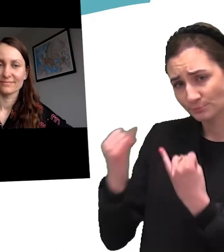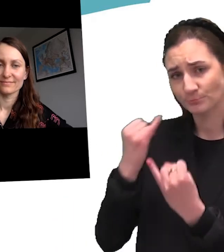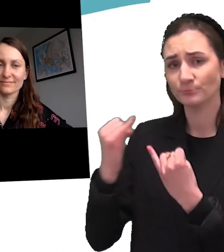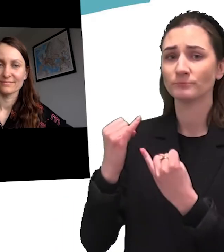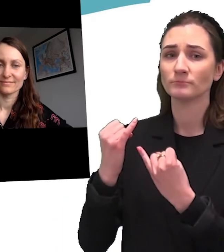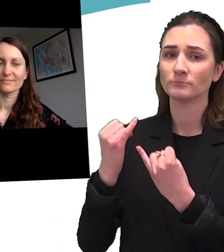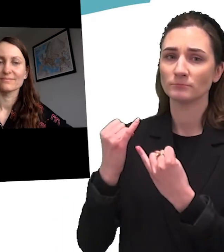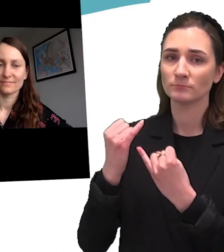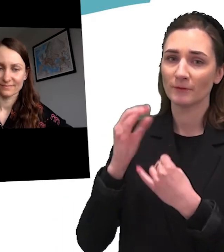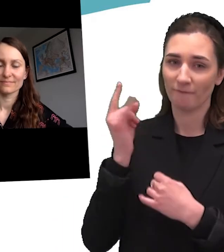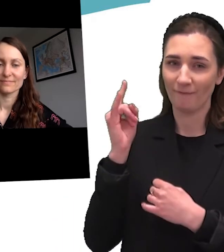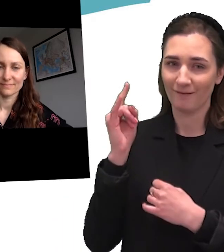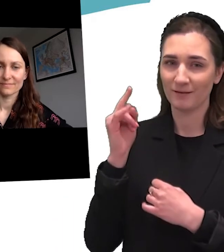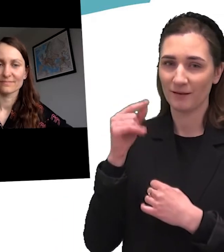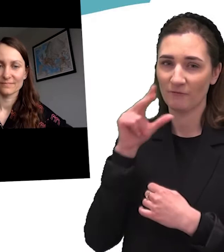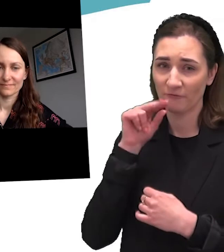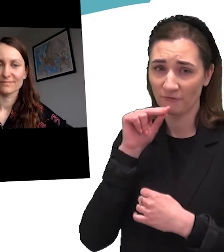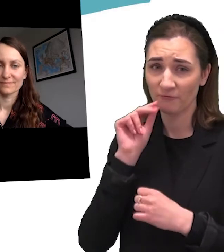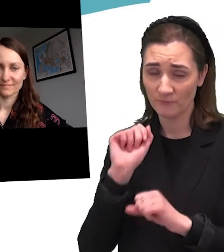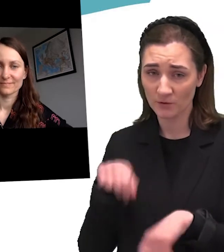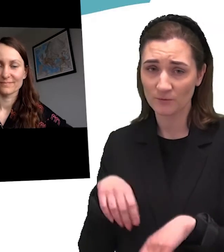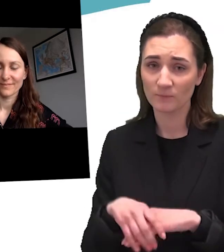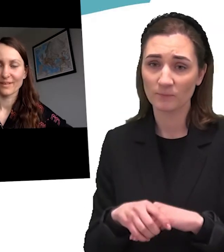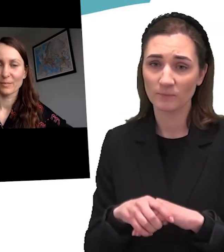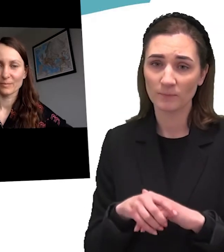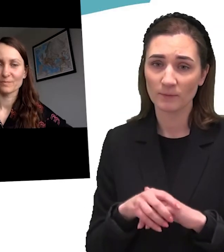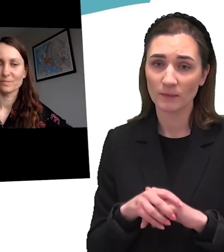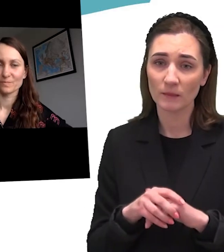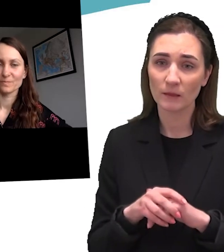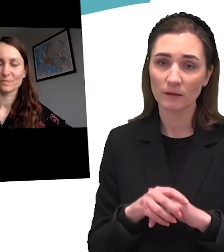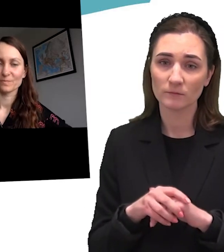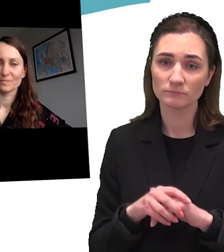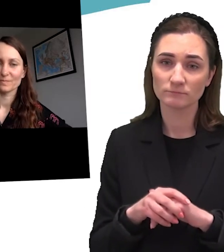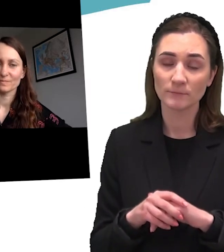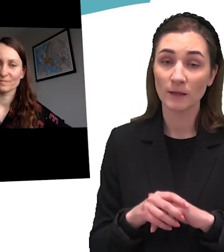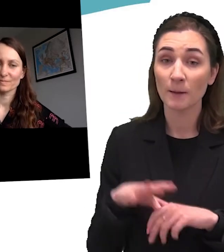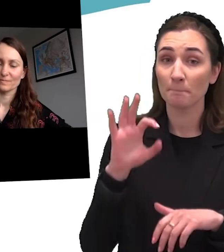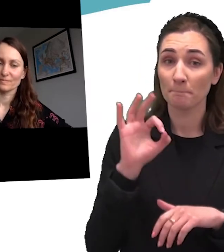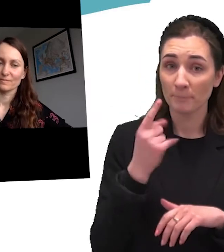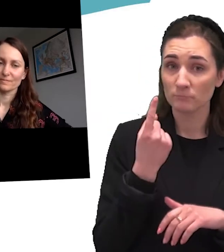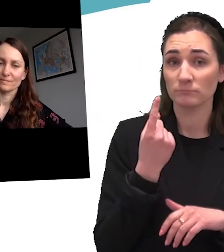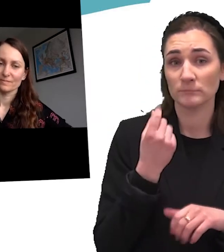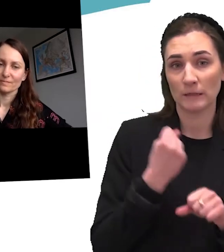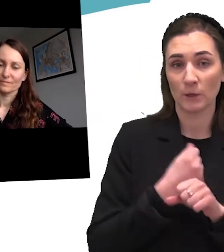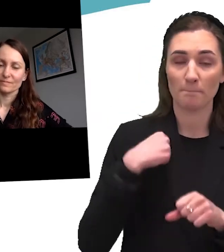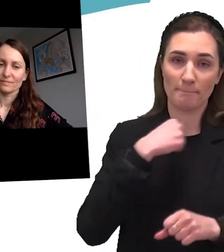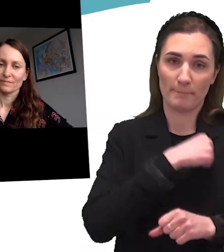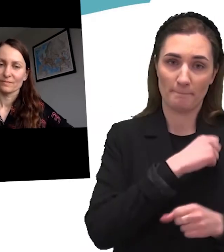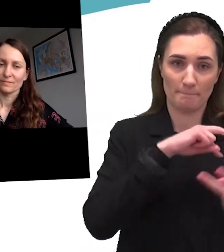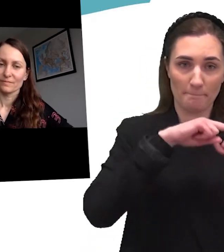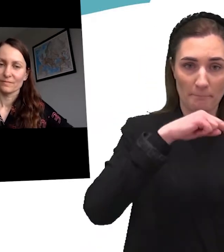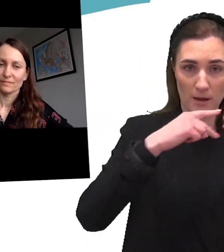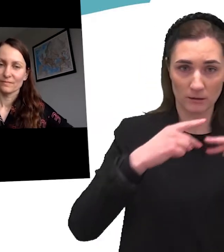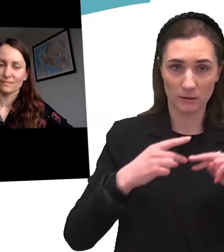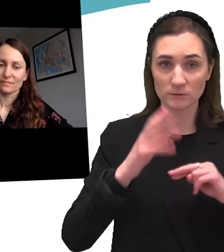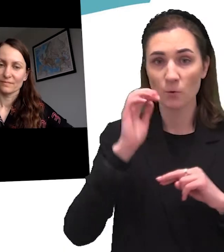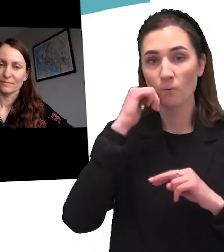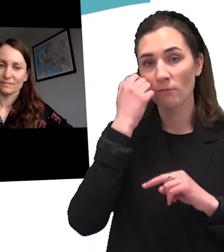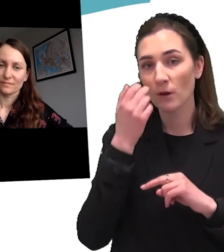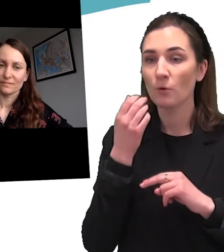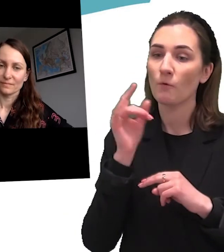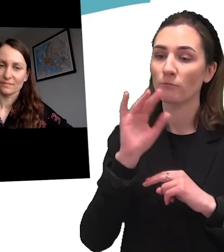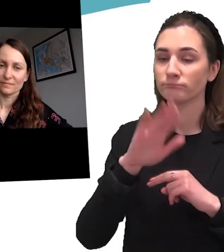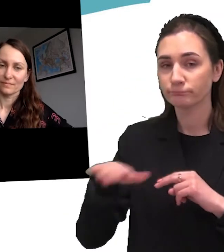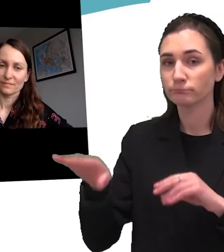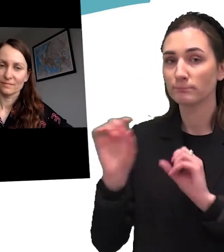tos, kurie jau šneka, su jais galima pasišnekėti. Tai tada reikėtų pirmiausia patiems